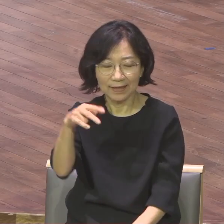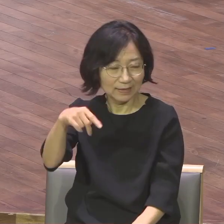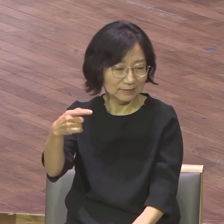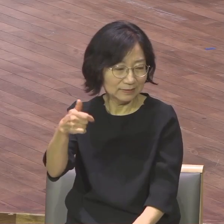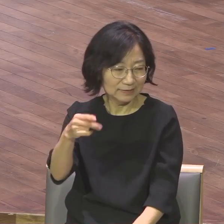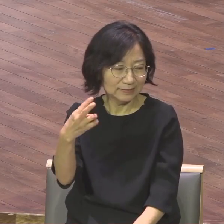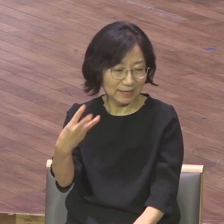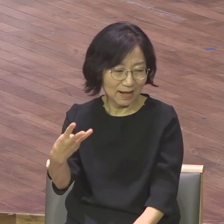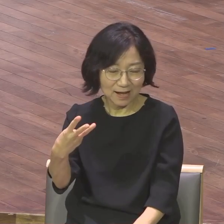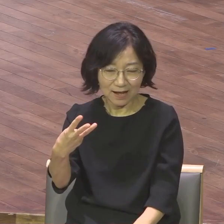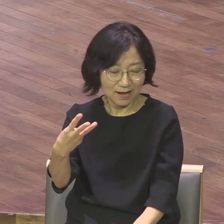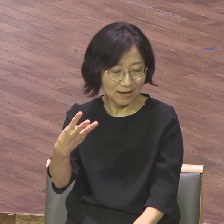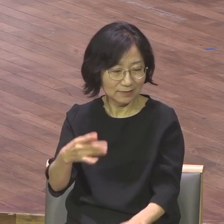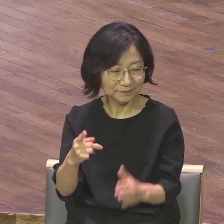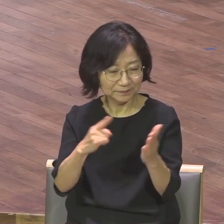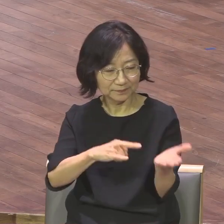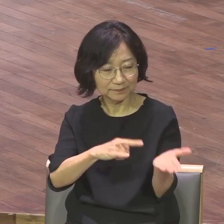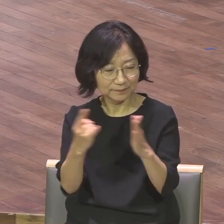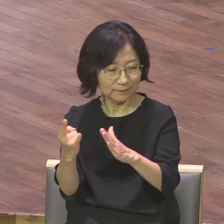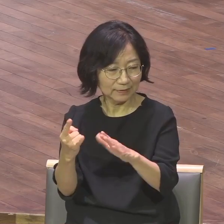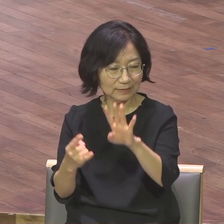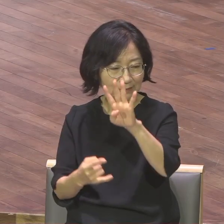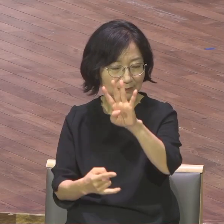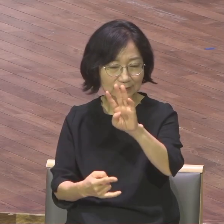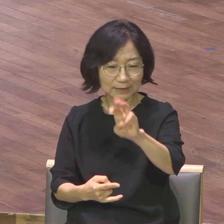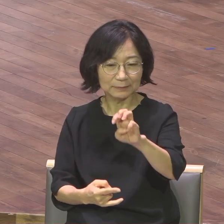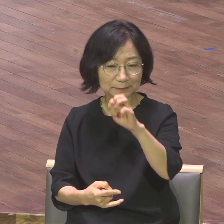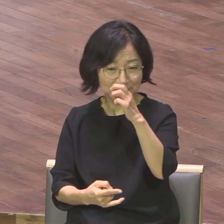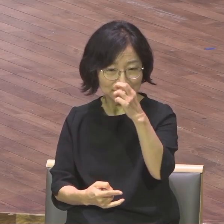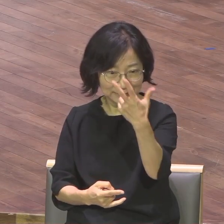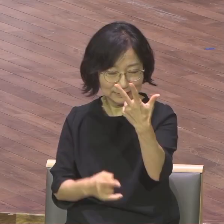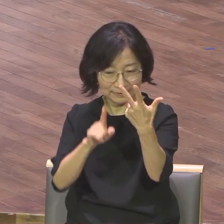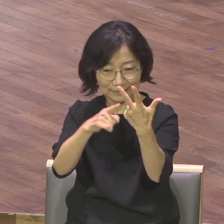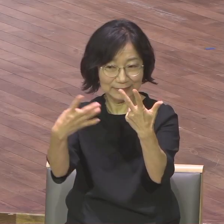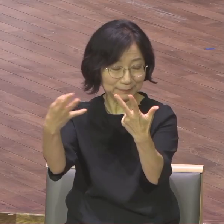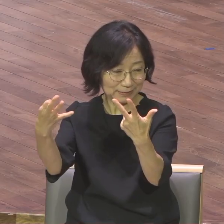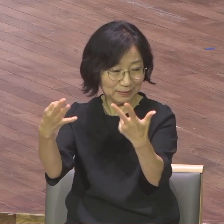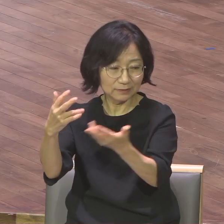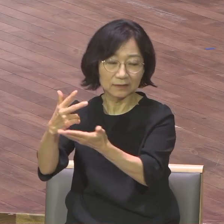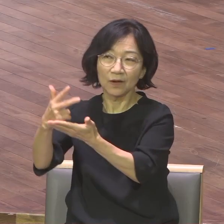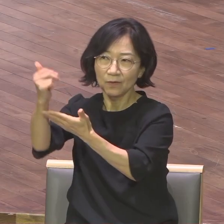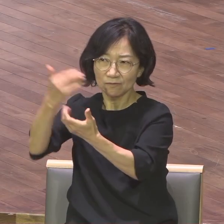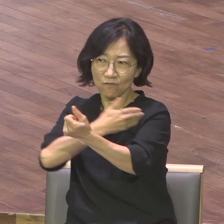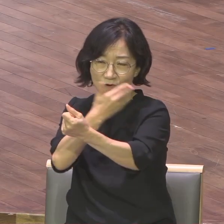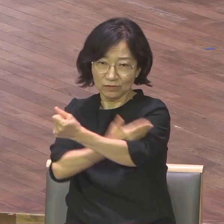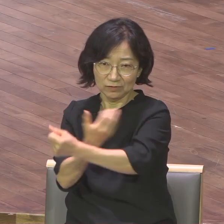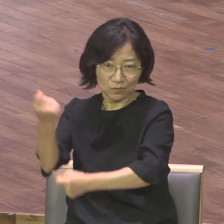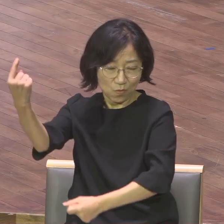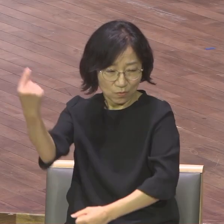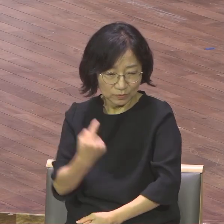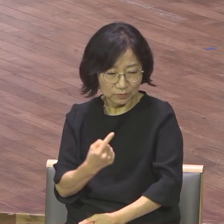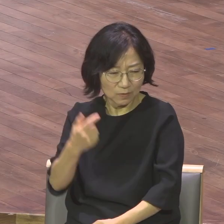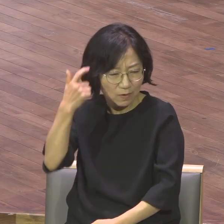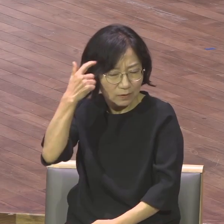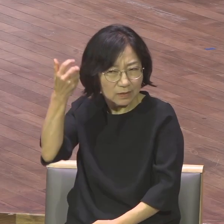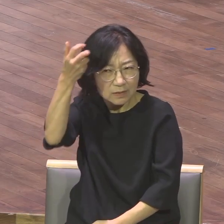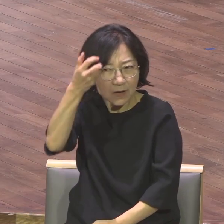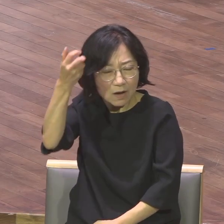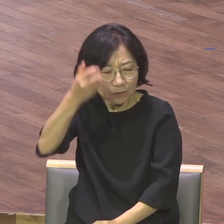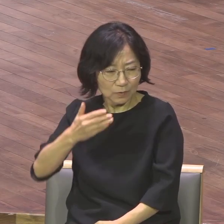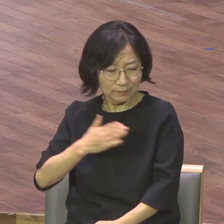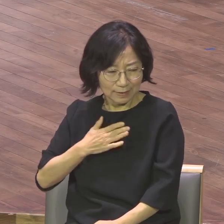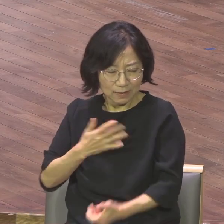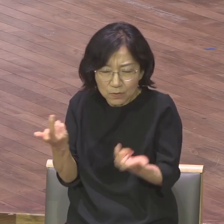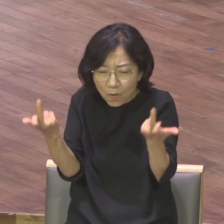37장 1절로 4절까지 교독합니다. 여호와께서 권능으로 내게 임재하시고 그의 영으로